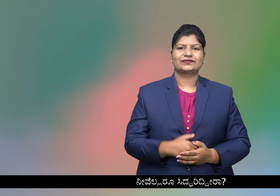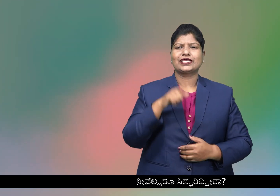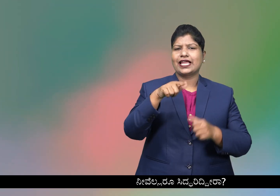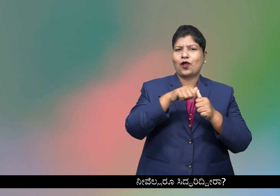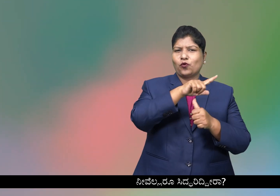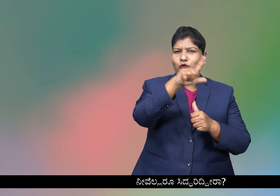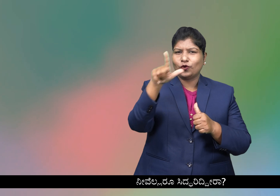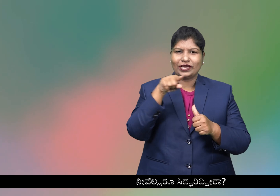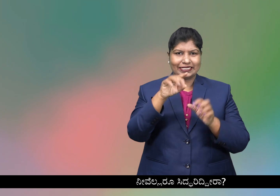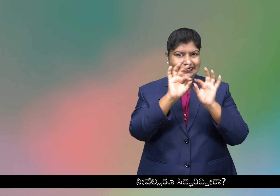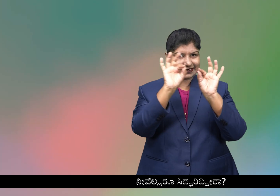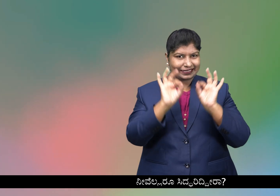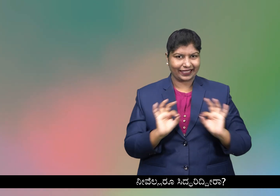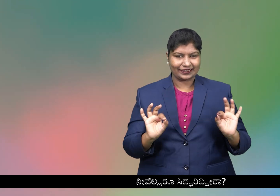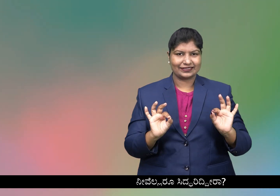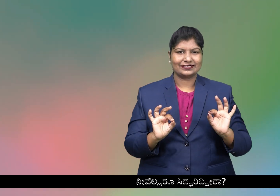ನೀವೆಲ್ಲರೂ ಸಿದ್ಧರಿದ್ದೀರಾ ಅನ್ಕೋತೀನಿ.